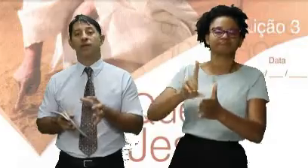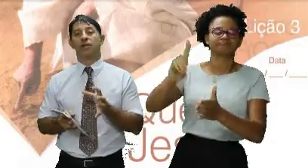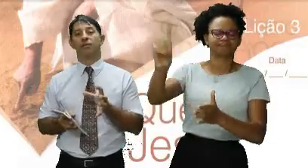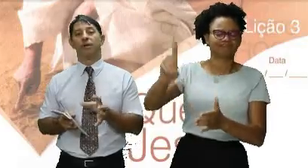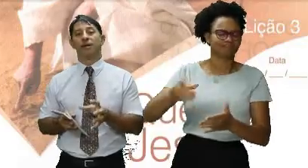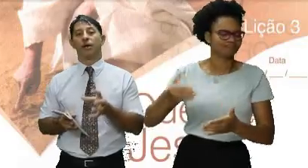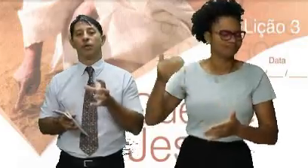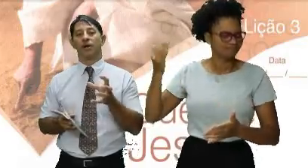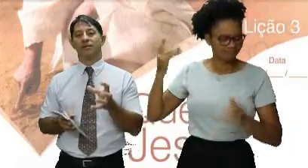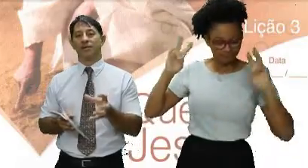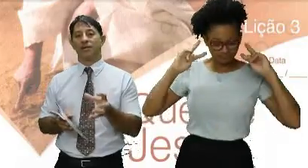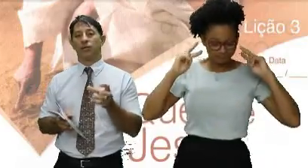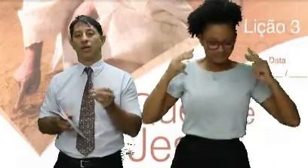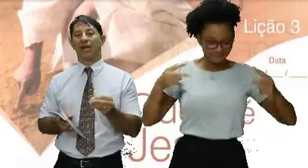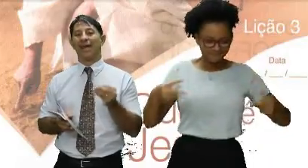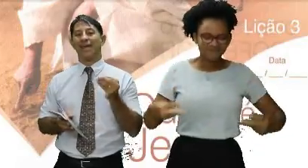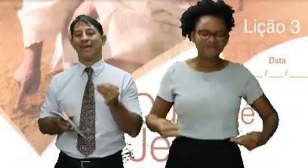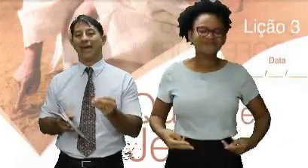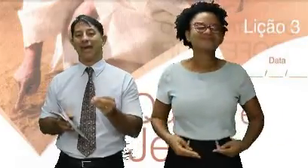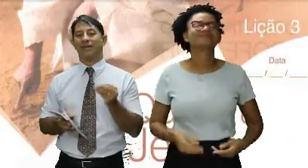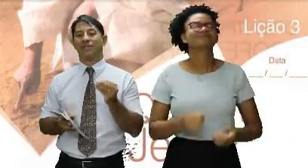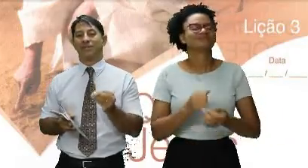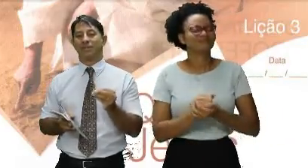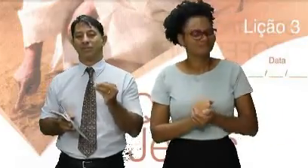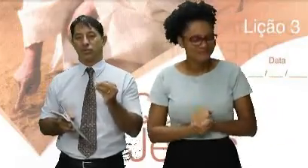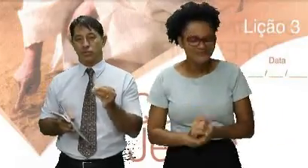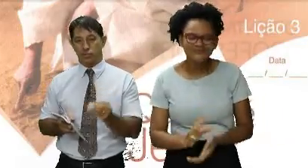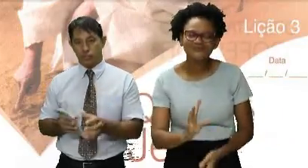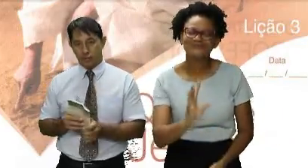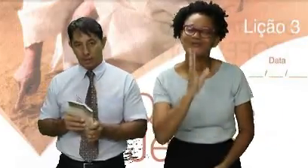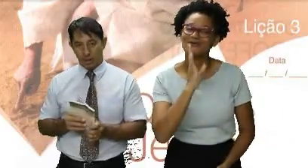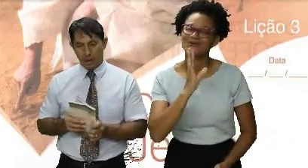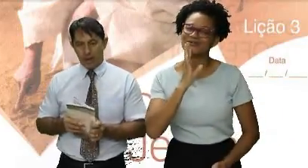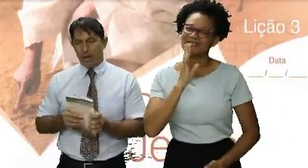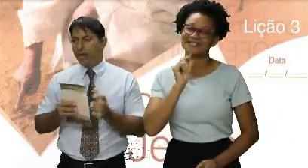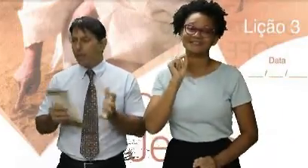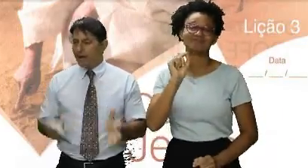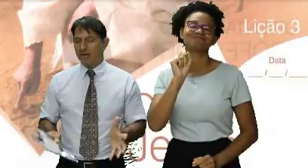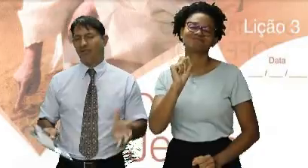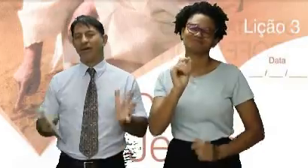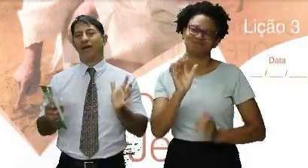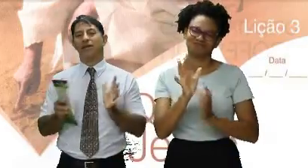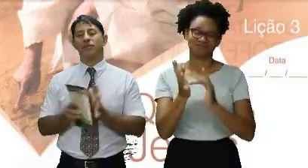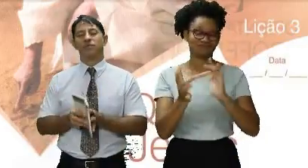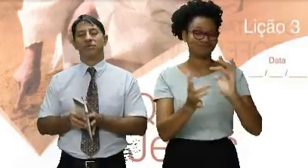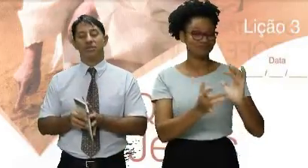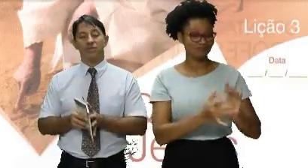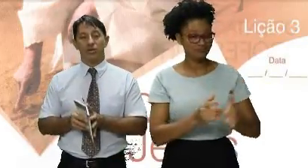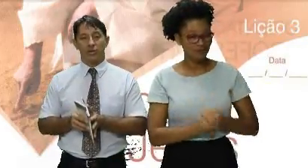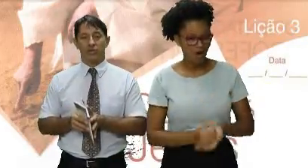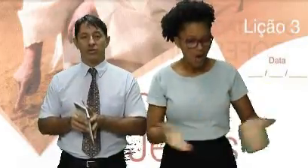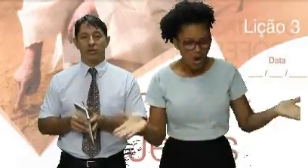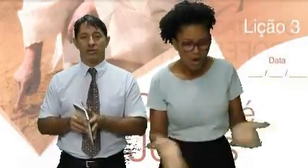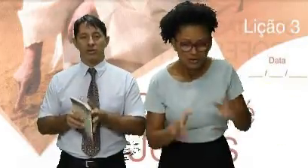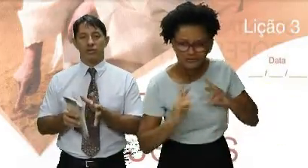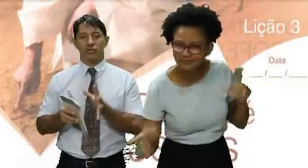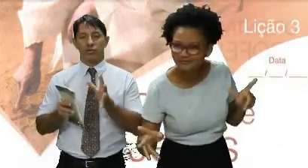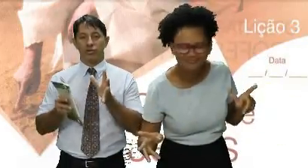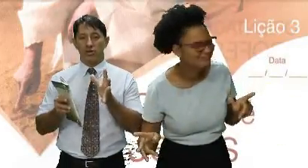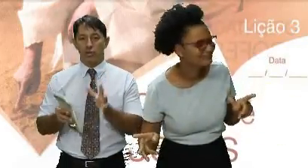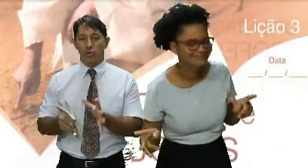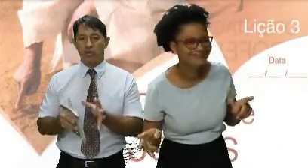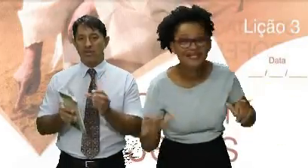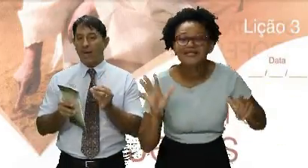época termina conhecendo quem é Jesus. E não é diferente nos dias de hoje.